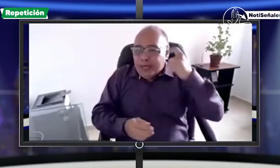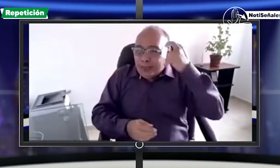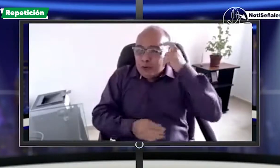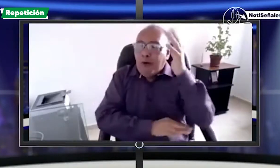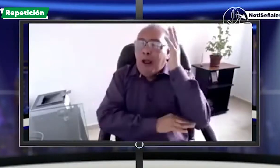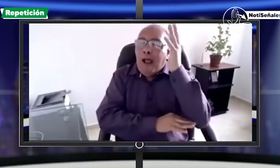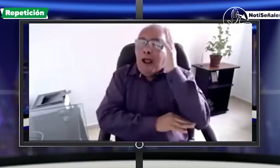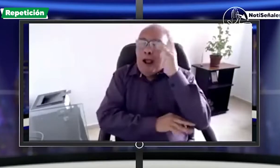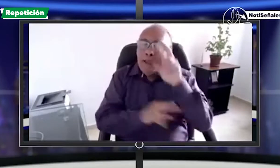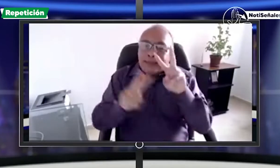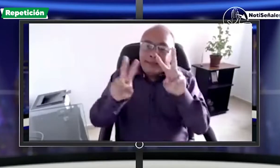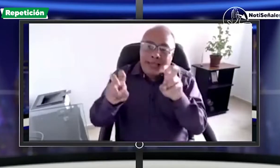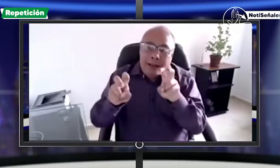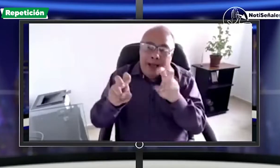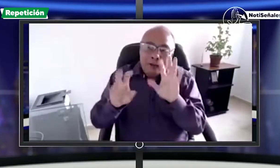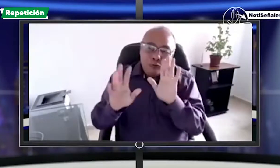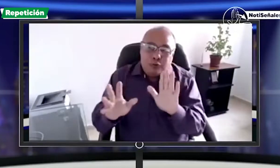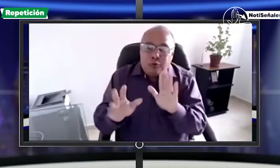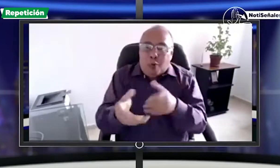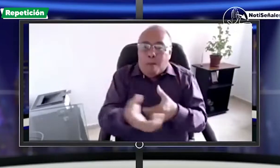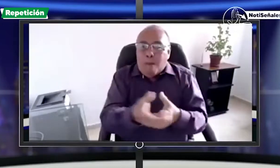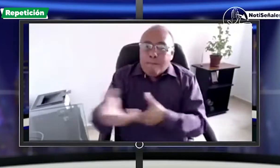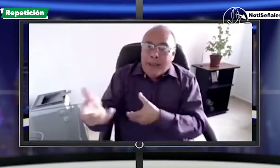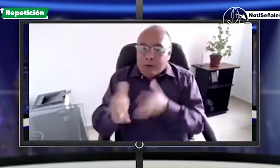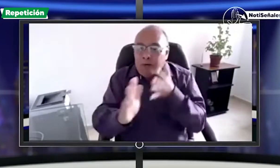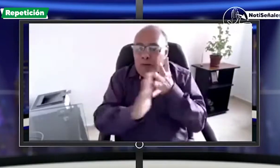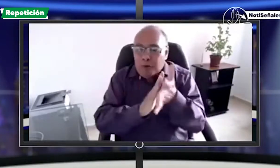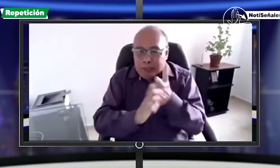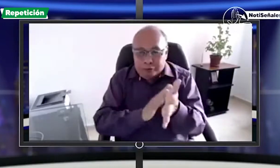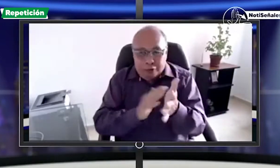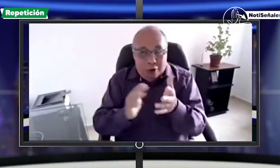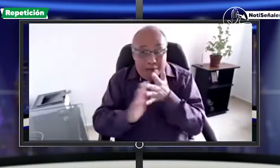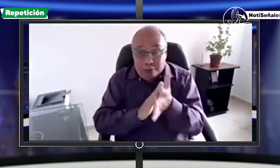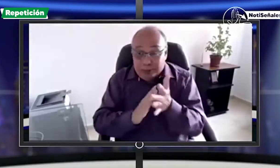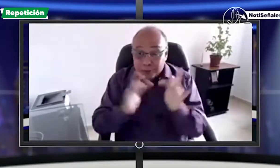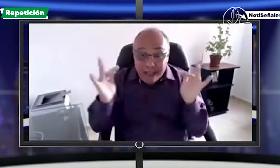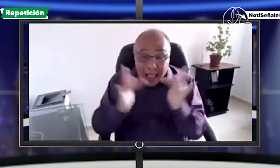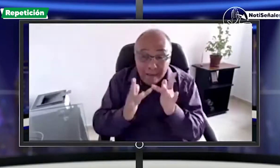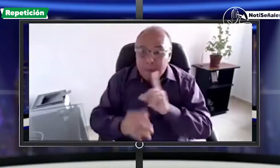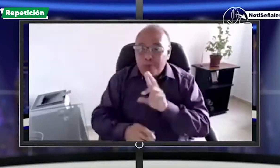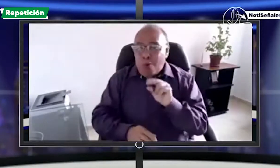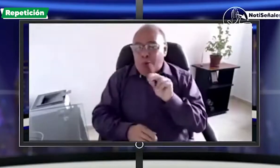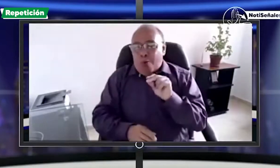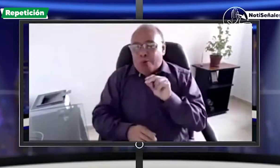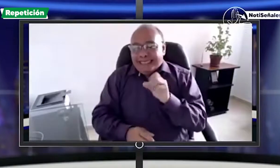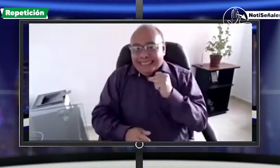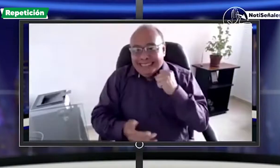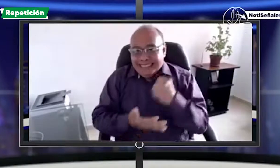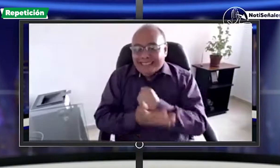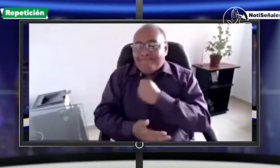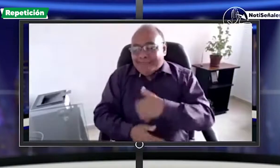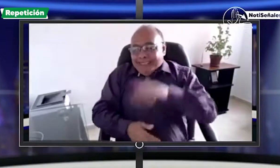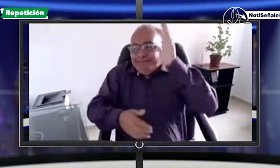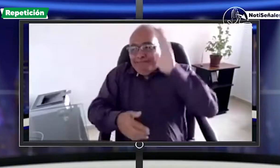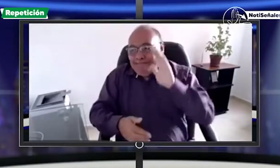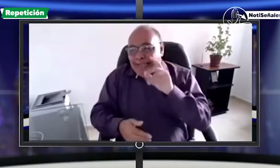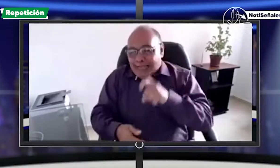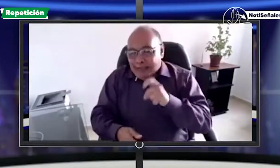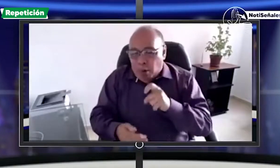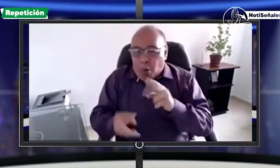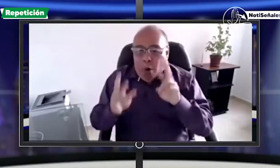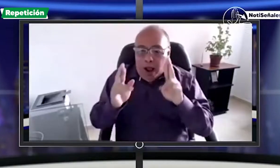o se ha cambiado algún protocolo entonces siempre es bueno que quienes estén dando la información no sean